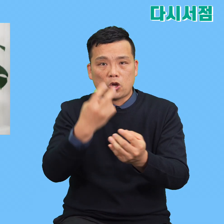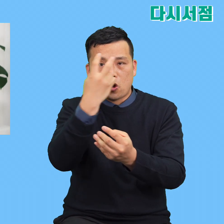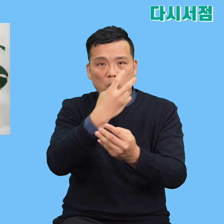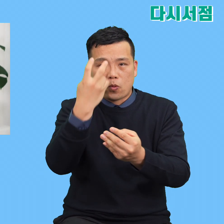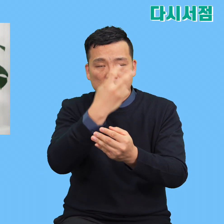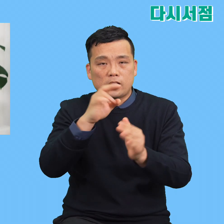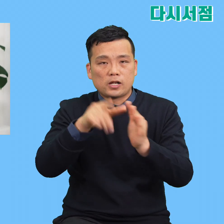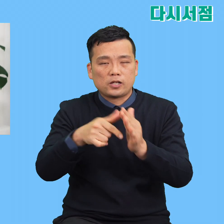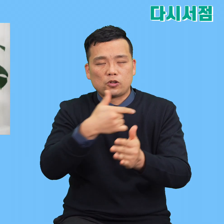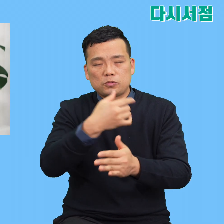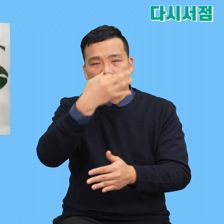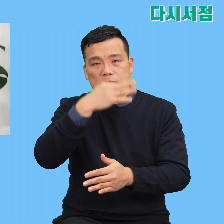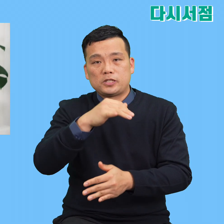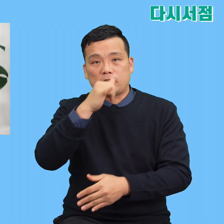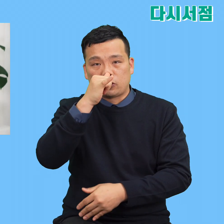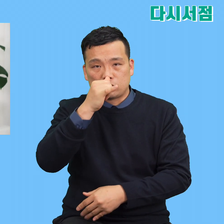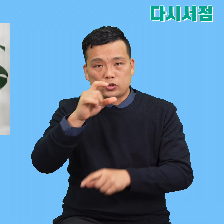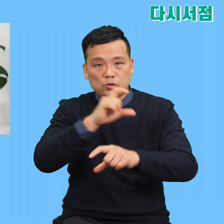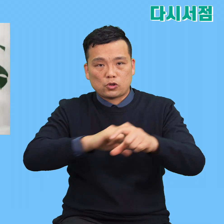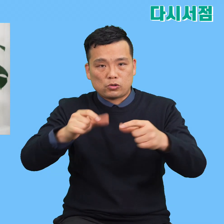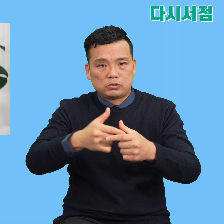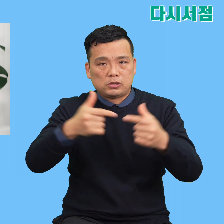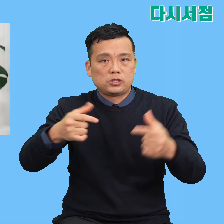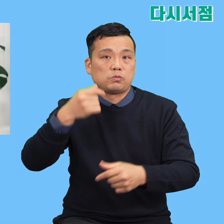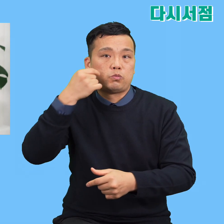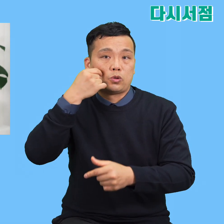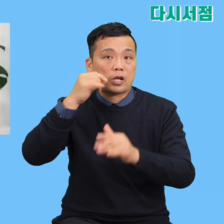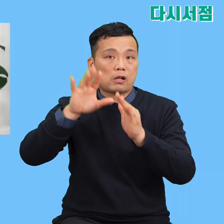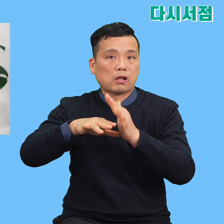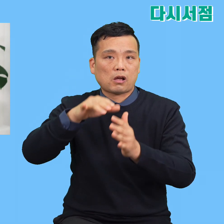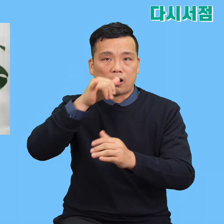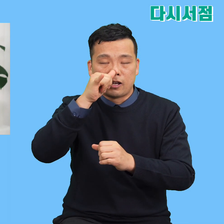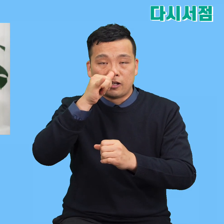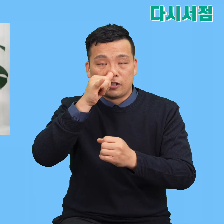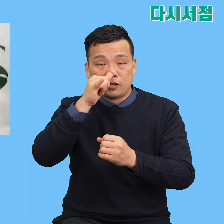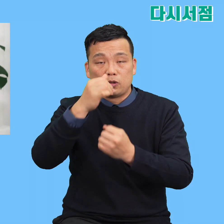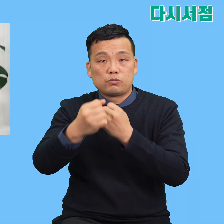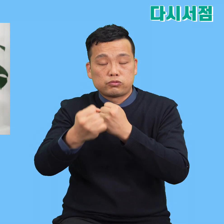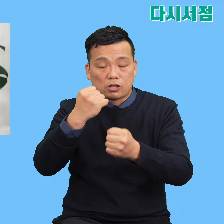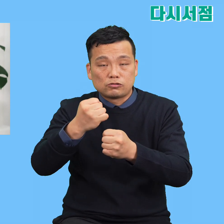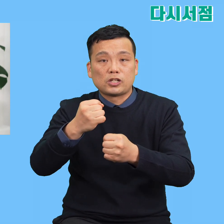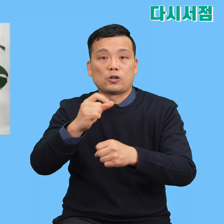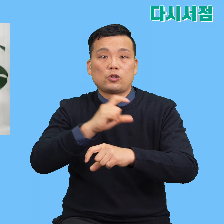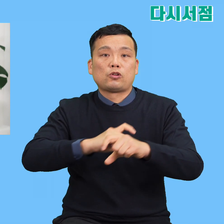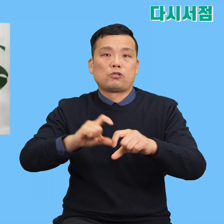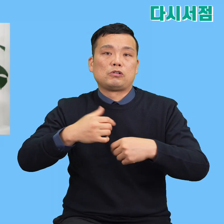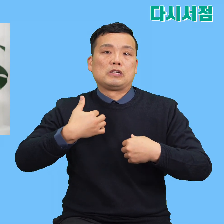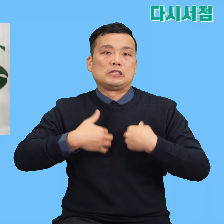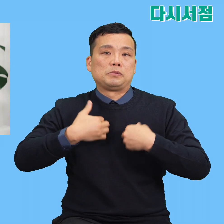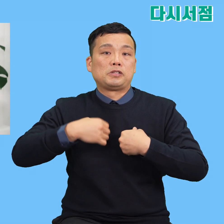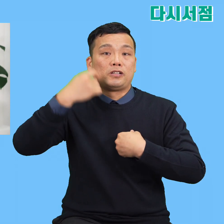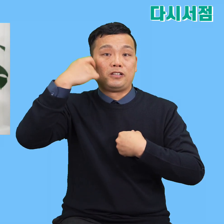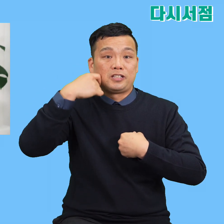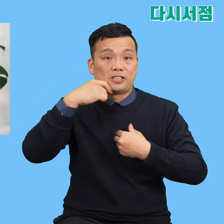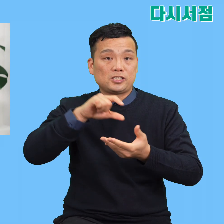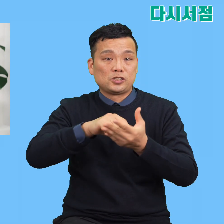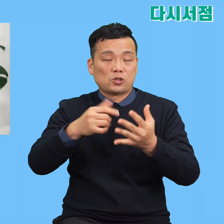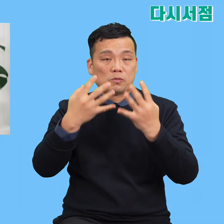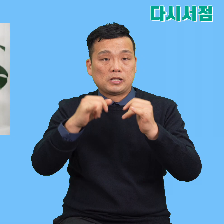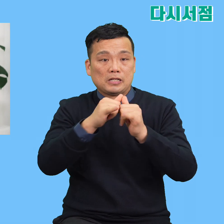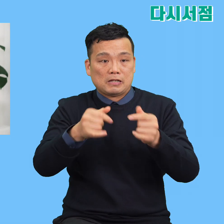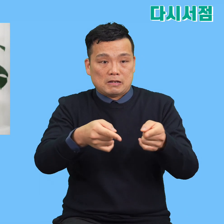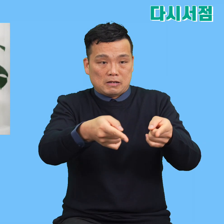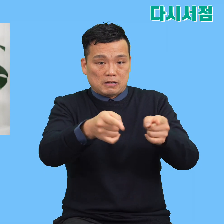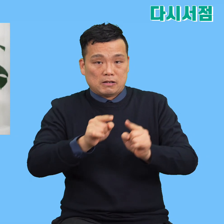있고 그래서 더 못할 때도 있곤 한데 그래서 되게 재밌어요. 그렇게 많은 사람들과 거래를